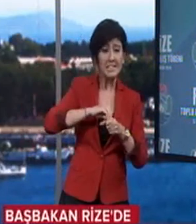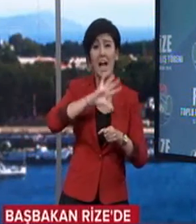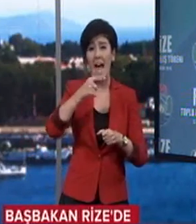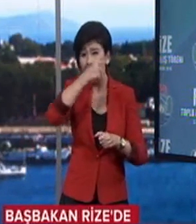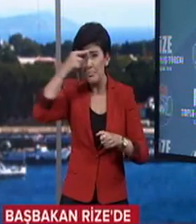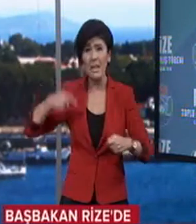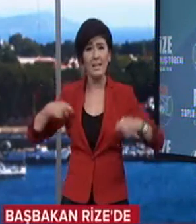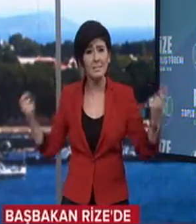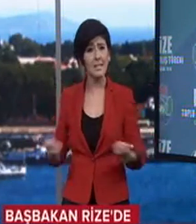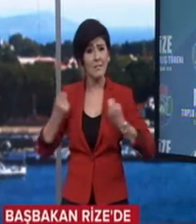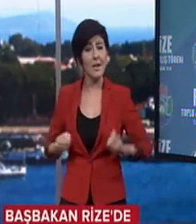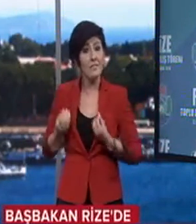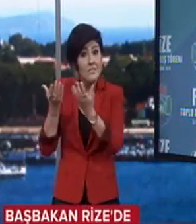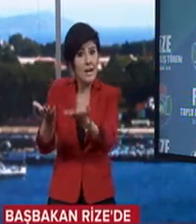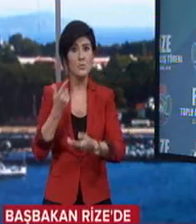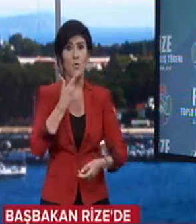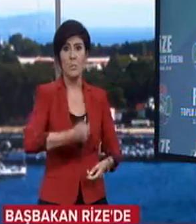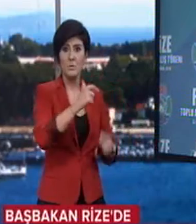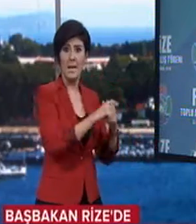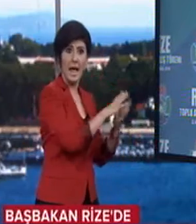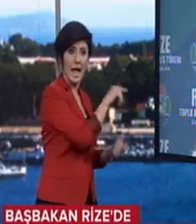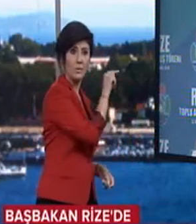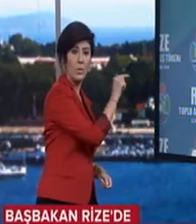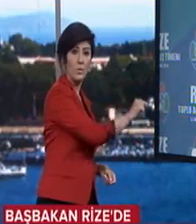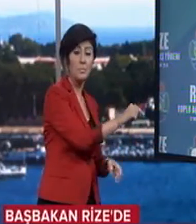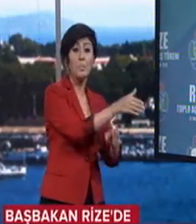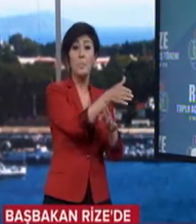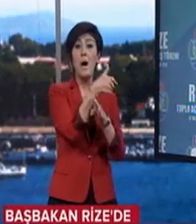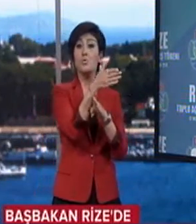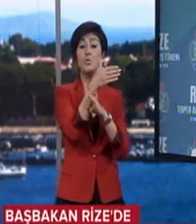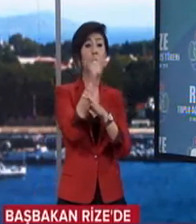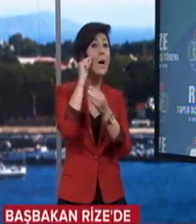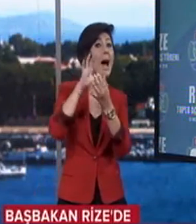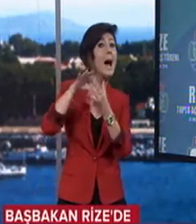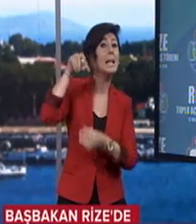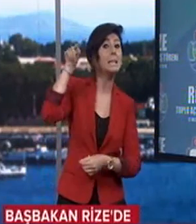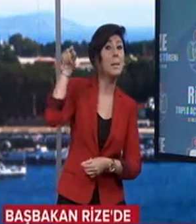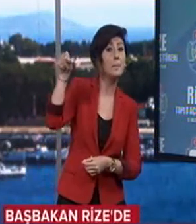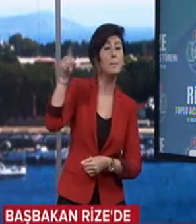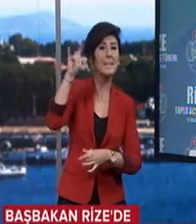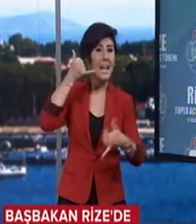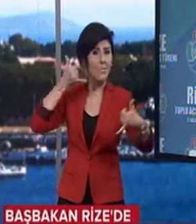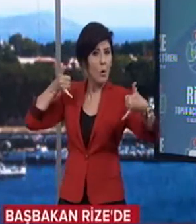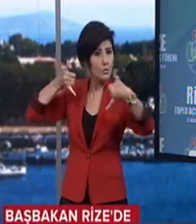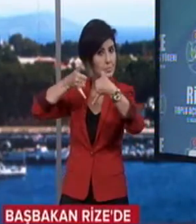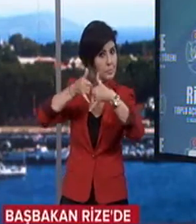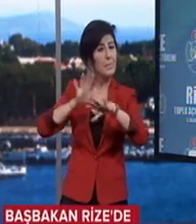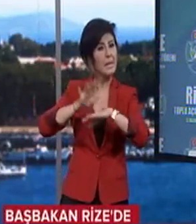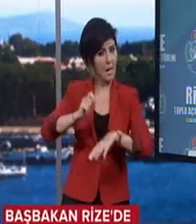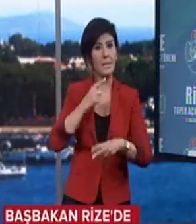her imkanın seferber edildiğini söyleyen Başbakan Erdoğan, Başkonsolos Öztürk Yılmaz'la bir telefon görüşmesi yaptığını